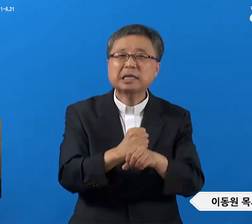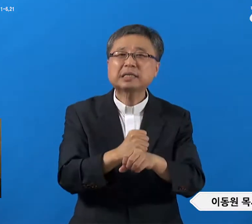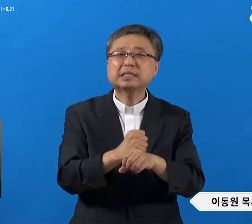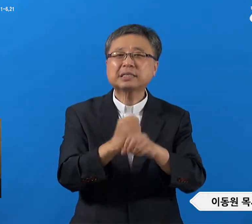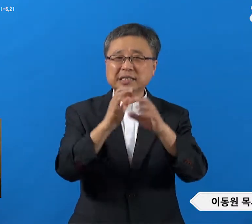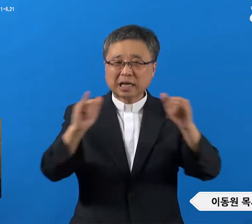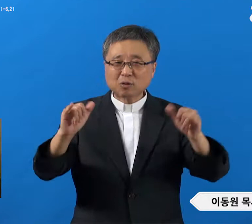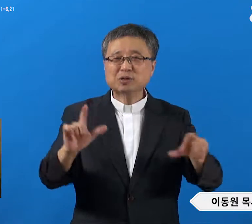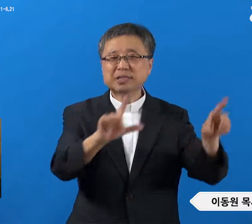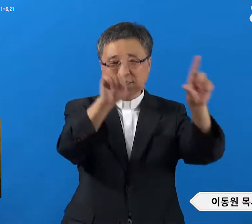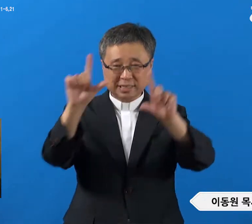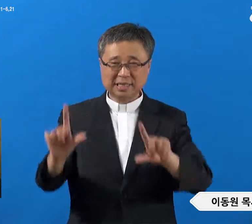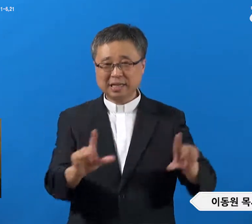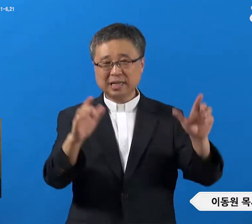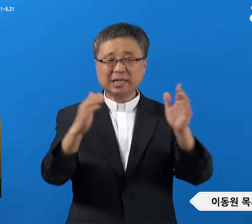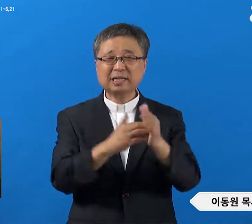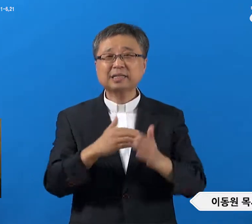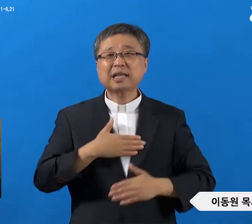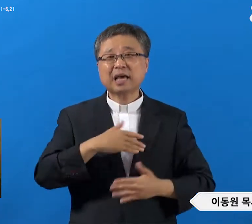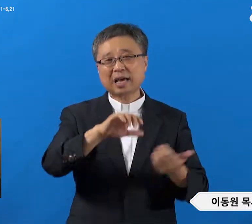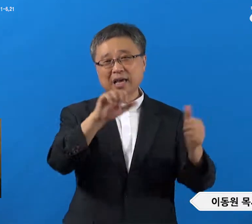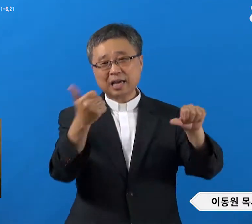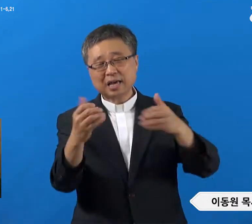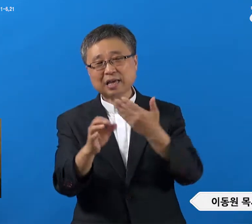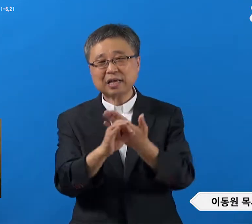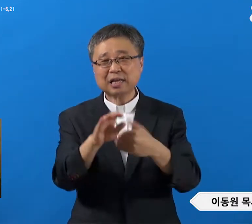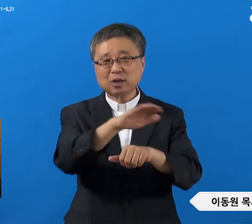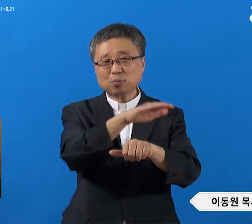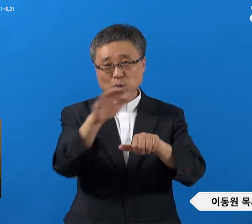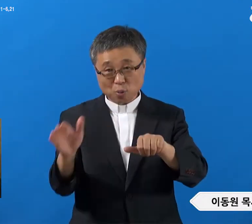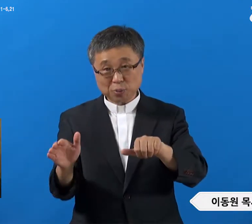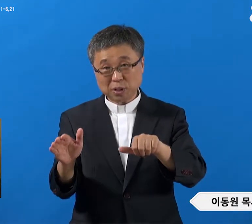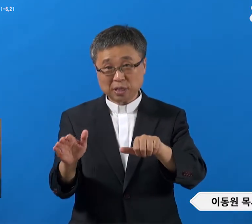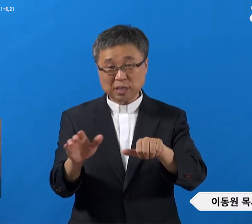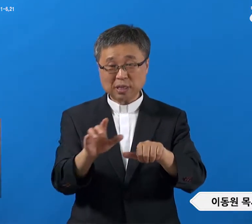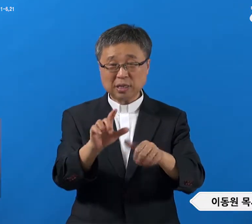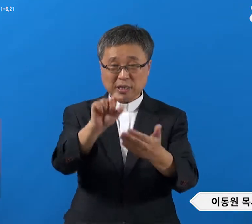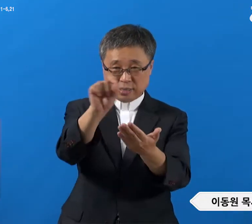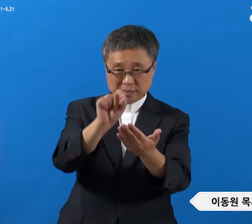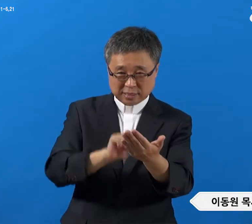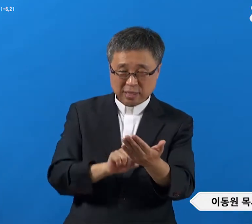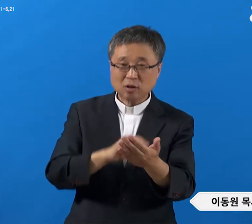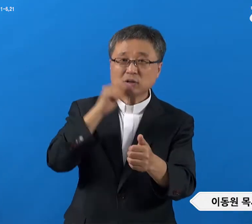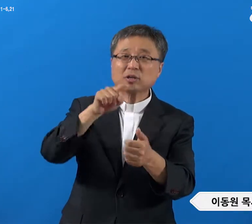살았다. 내가 죽으면 이 묘명을 써라 그래서 그대로 써놓은 거예요.